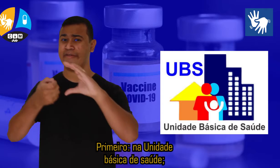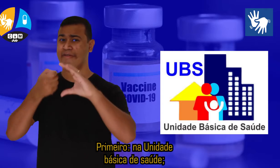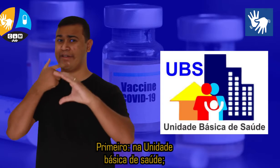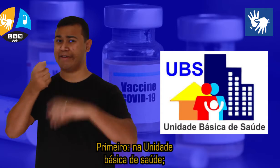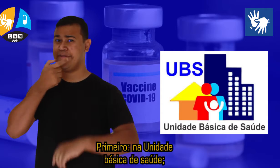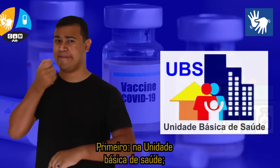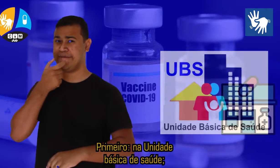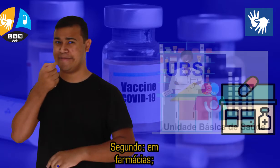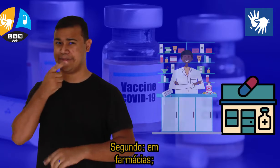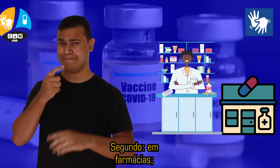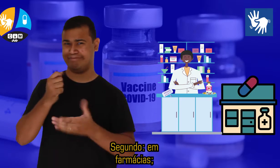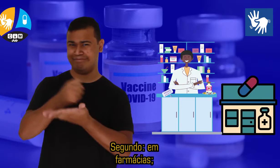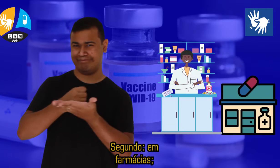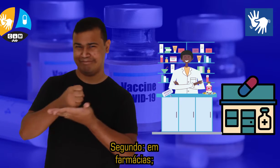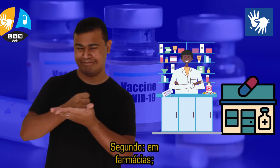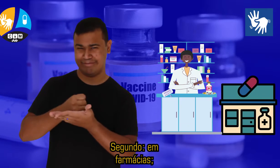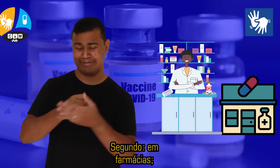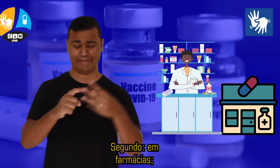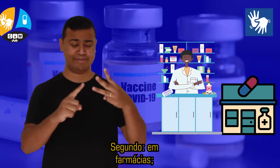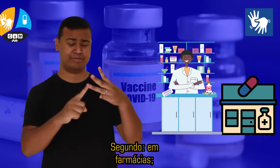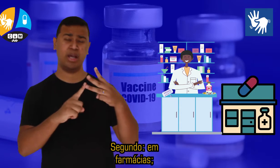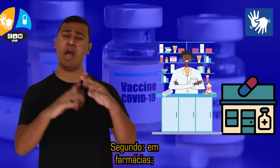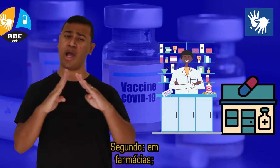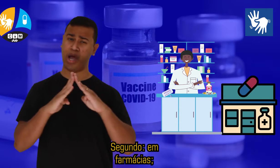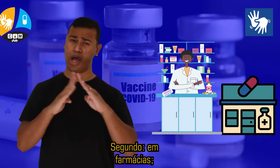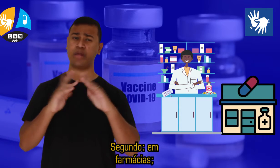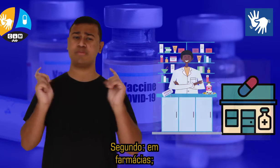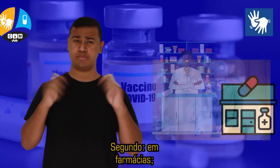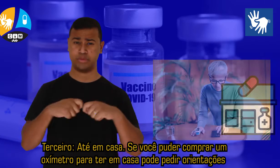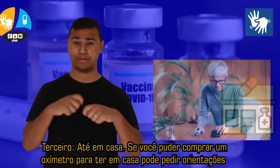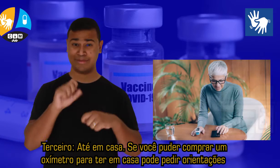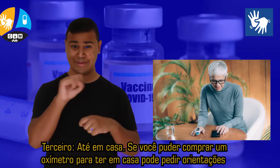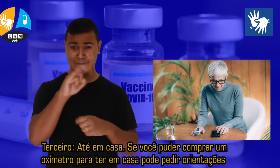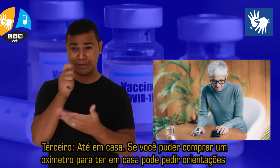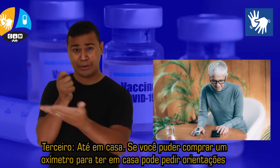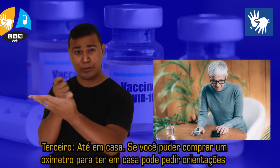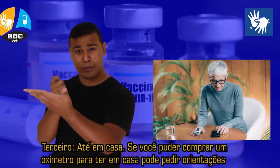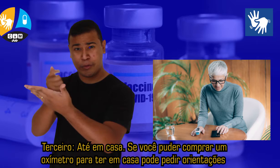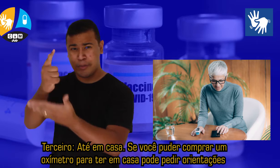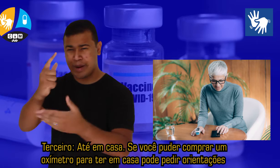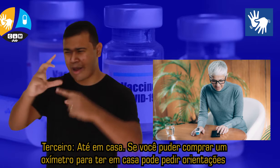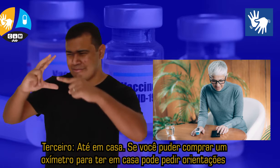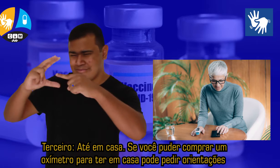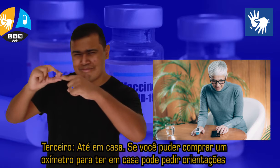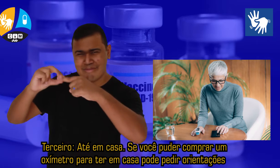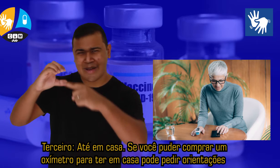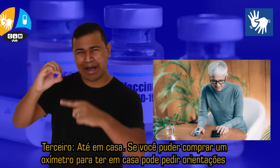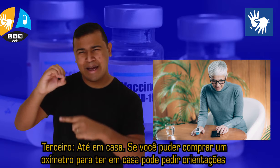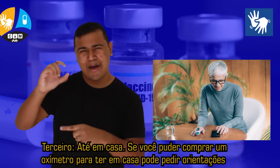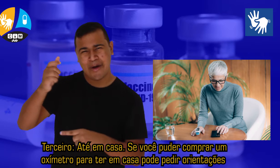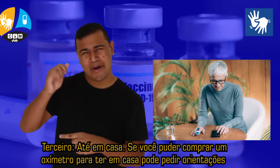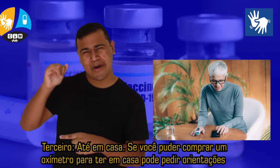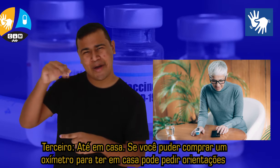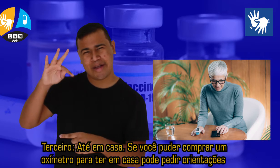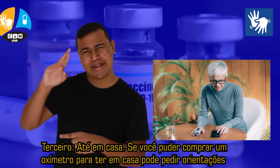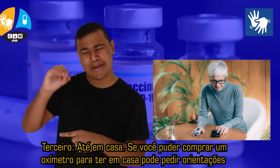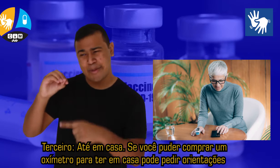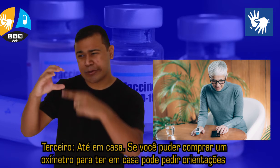saúde. Segundo, em farmácias. Terceiro, até em casa. Se você puder comprar um oxímetro para ter